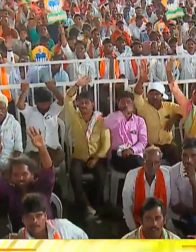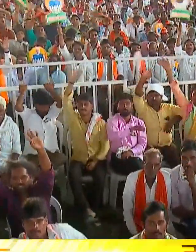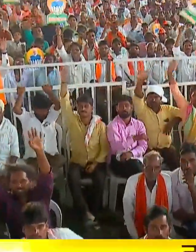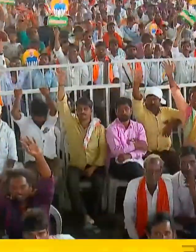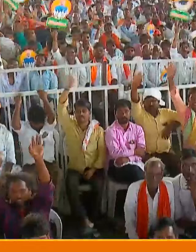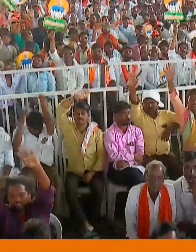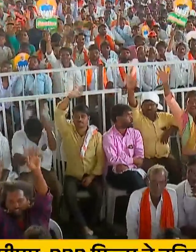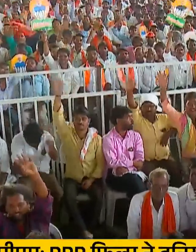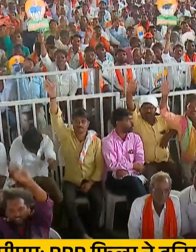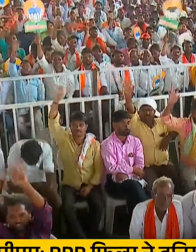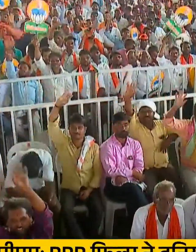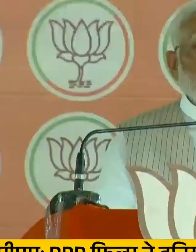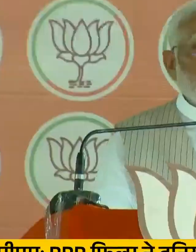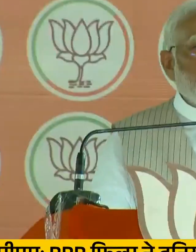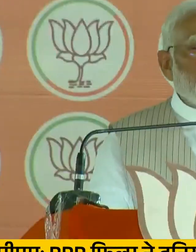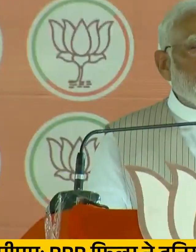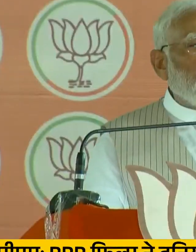ఉన్నాను.